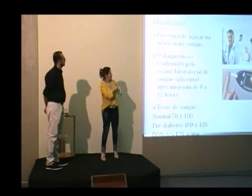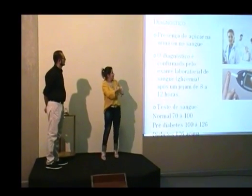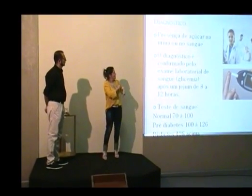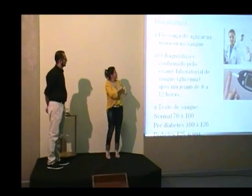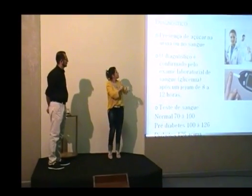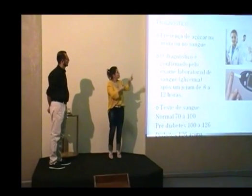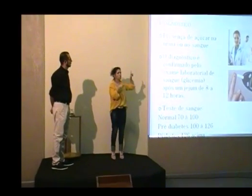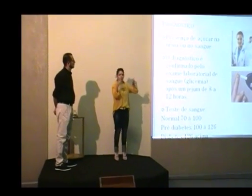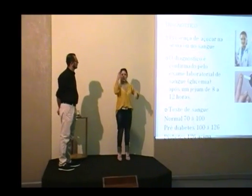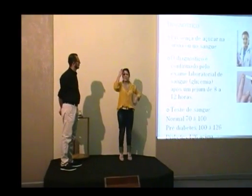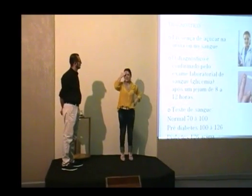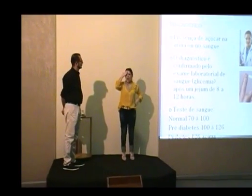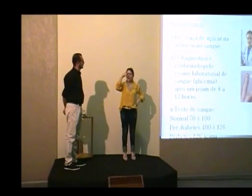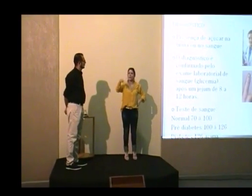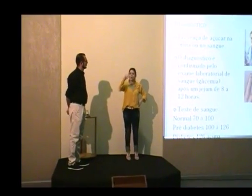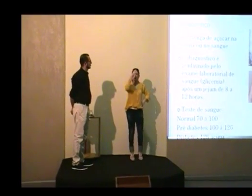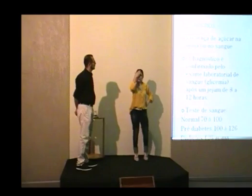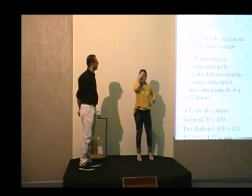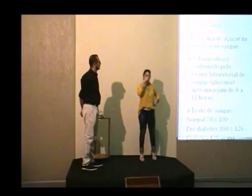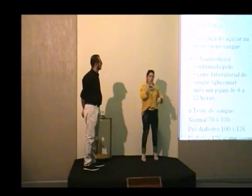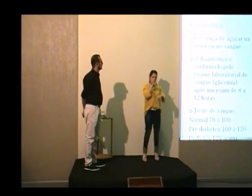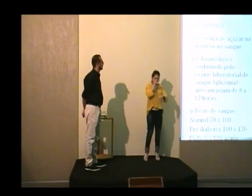A diagnosticar.